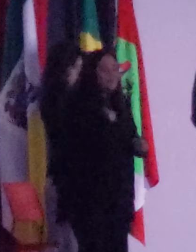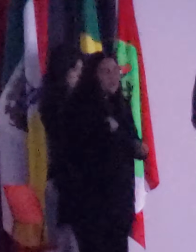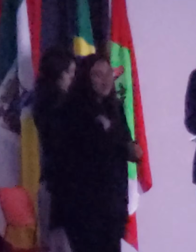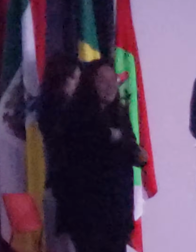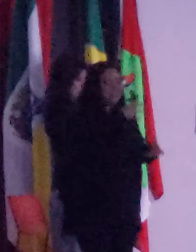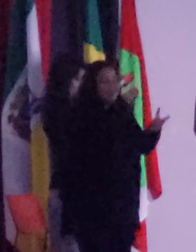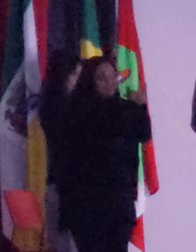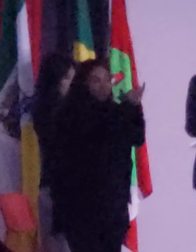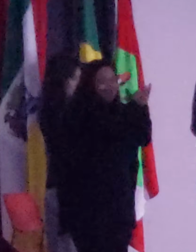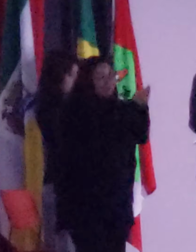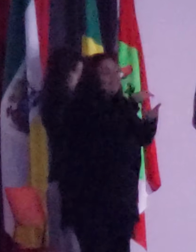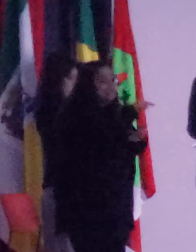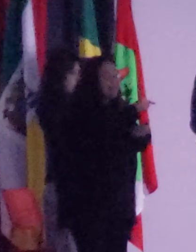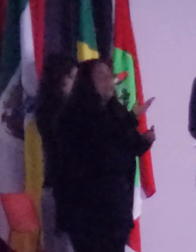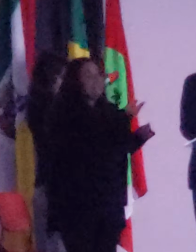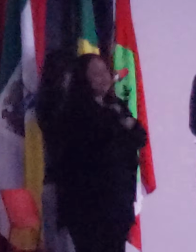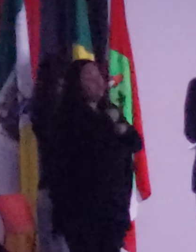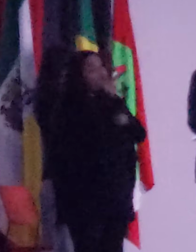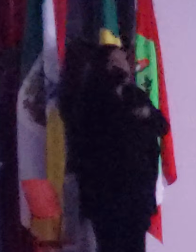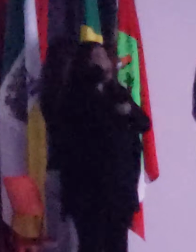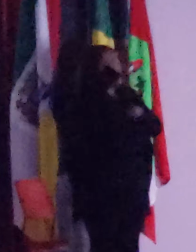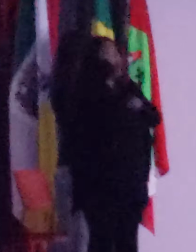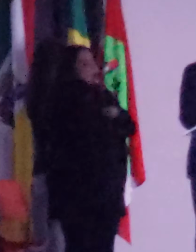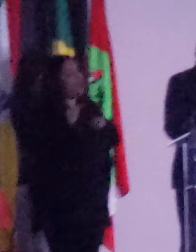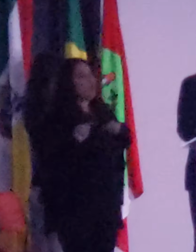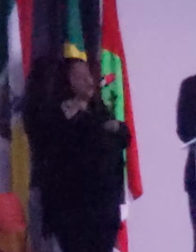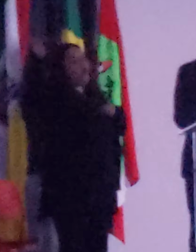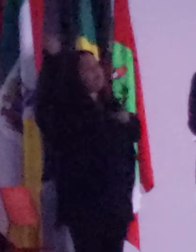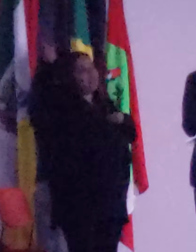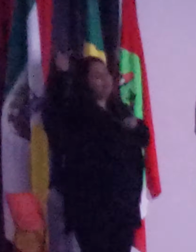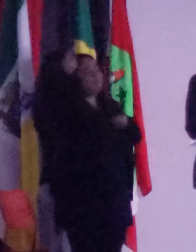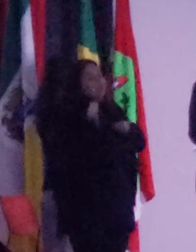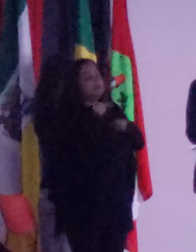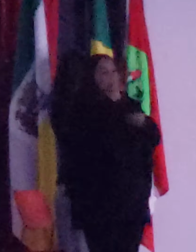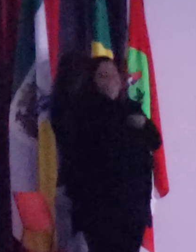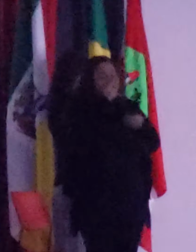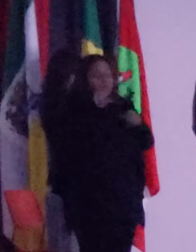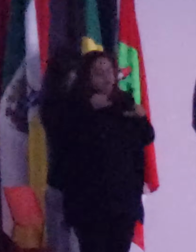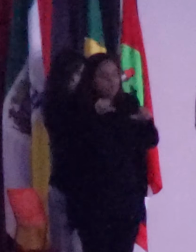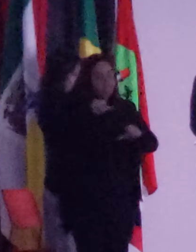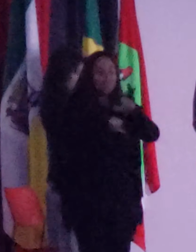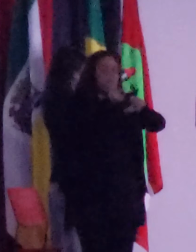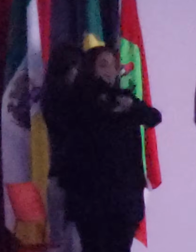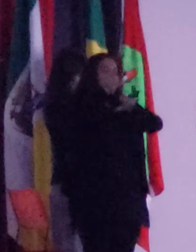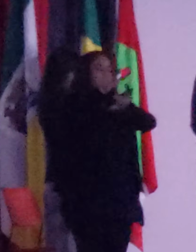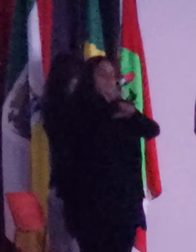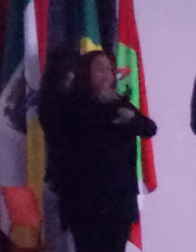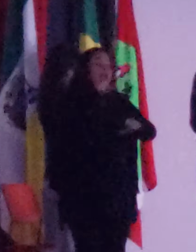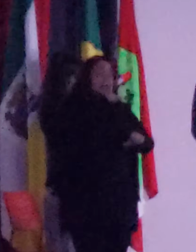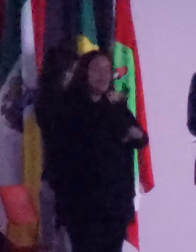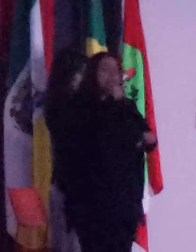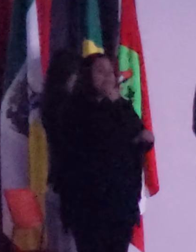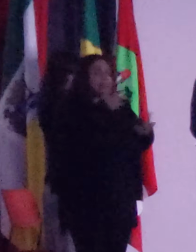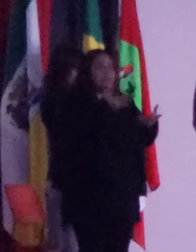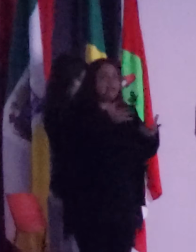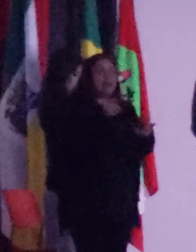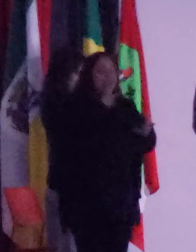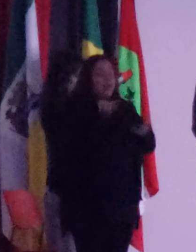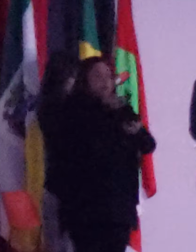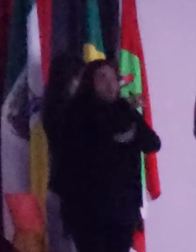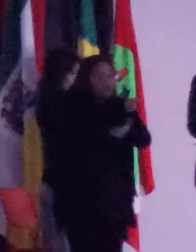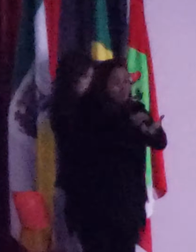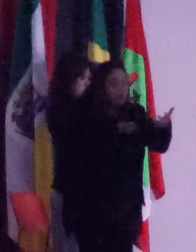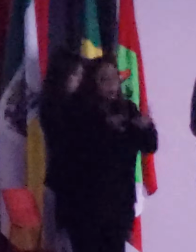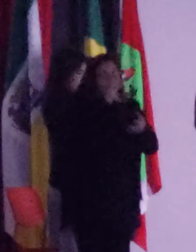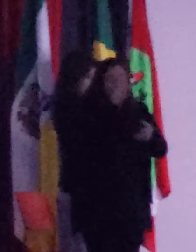possibilitou que uma consciência nova sobre esse assunto se estabelecesse e se criasse. Eu acho que foi um movimento mais